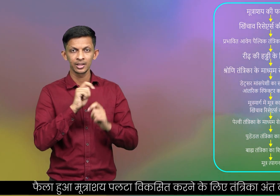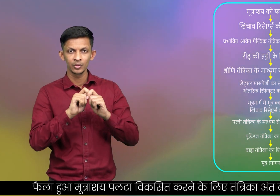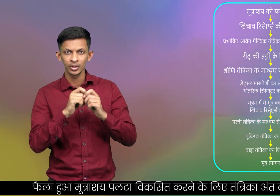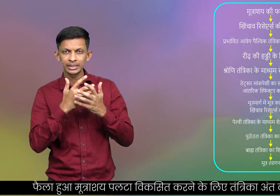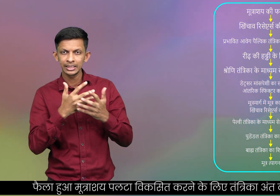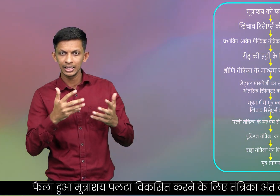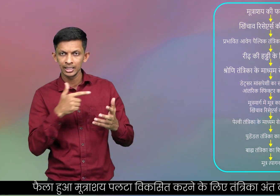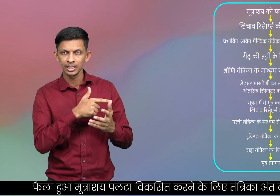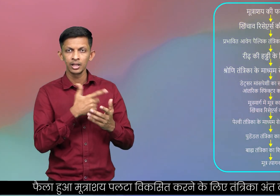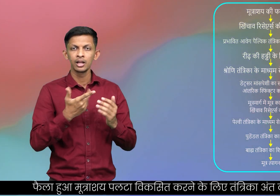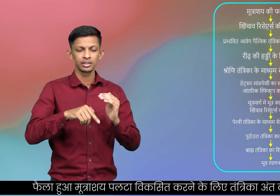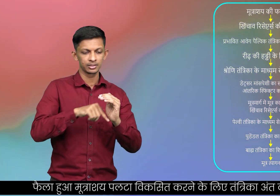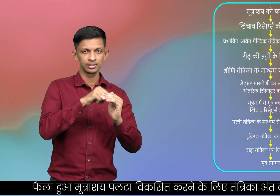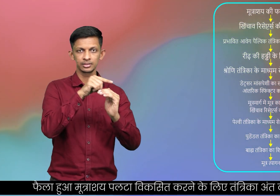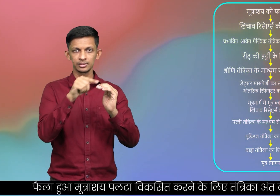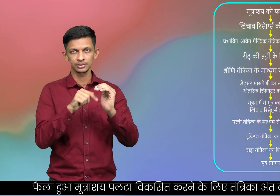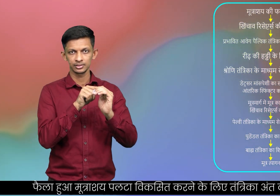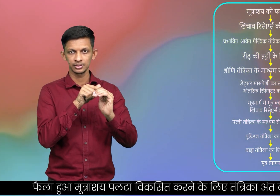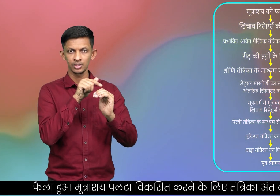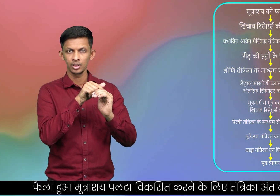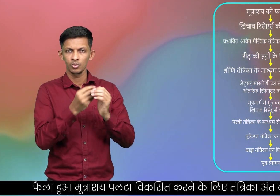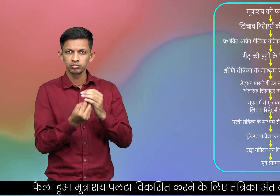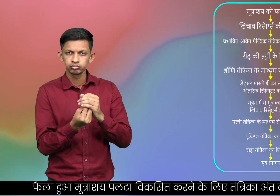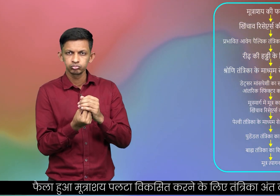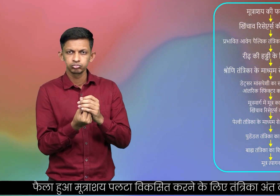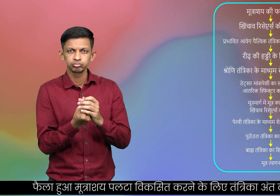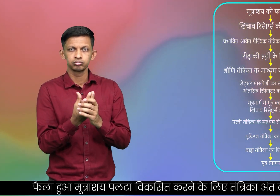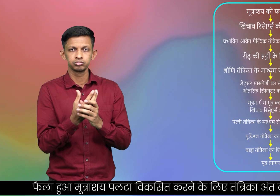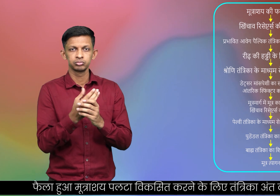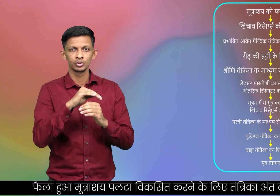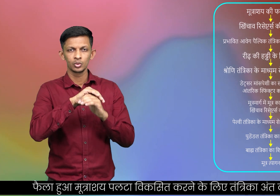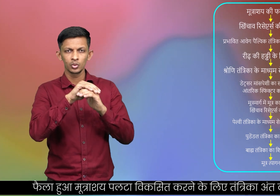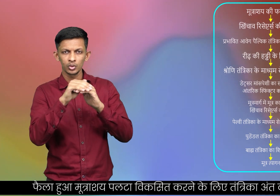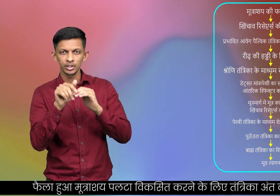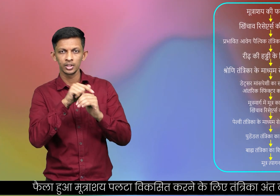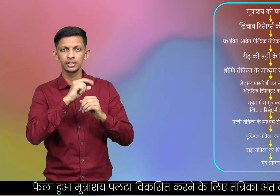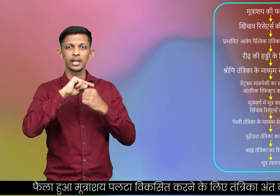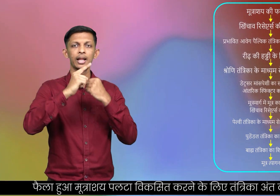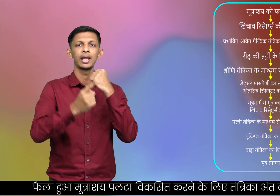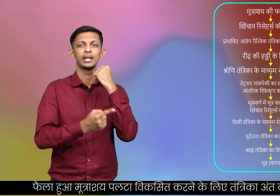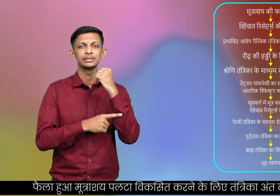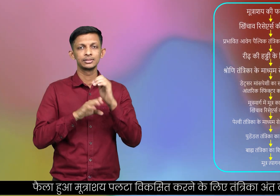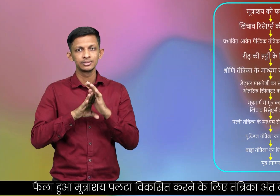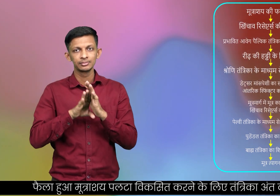फैला हुआ मूत्राशय पलटा विकसित करने के लिए तंत्रिका अंत